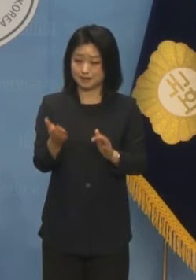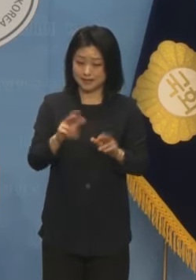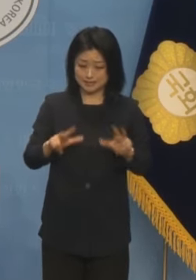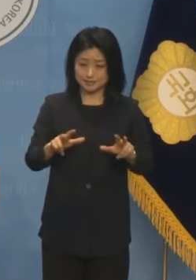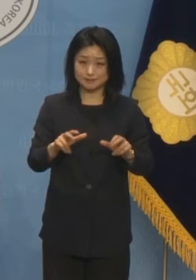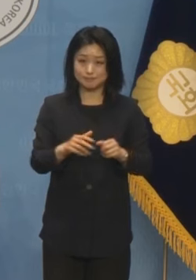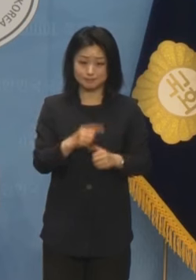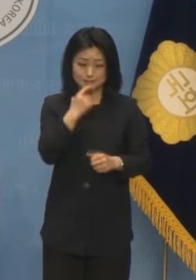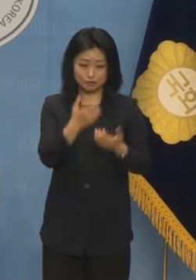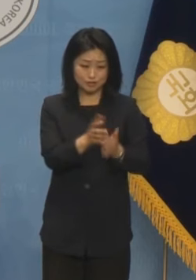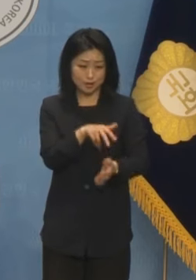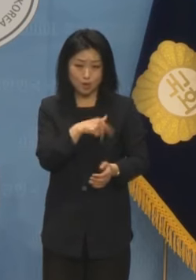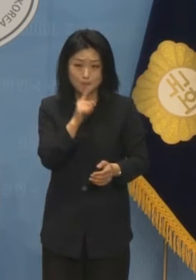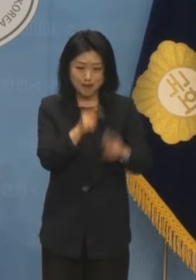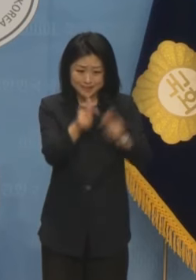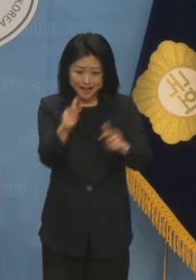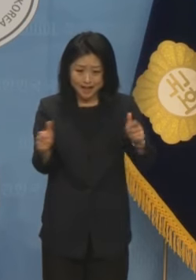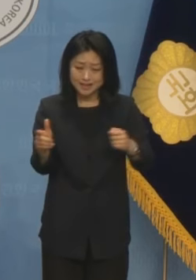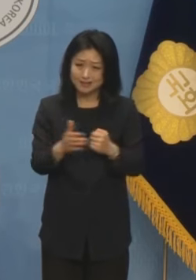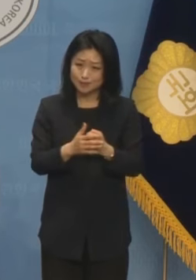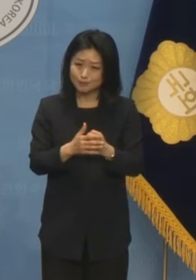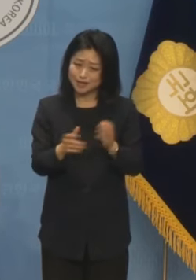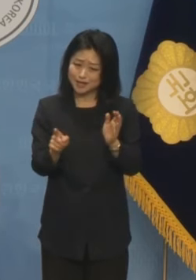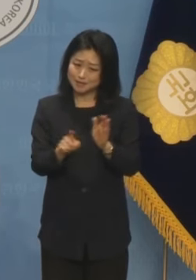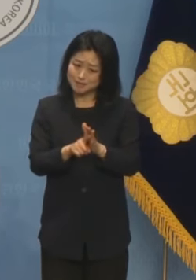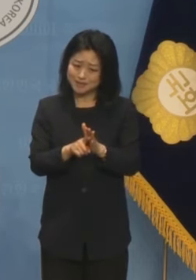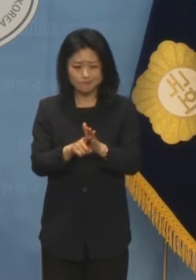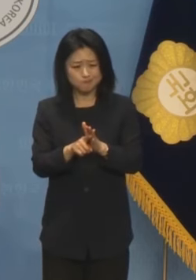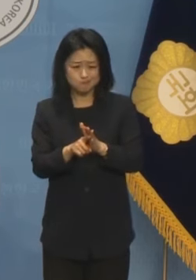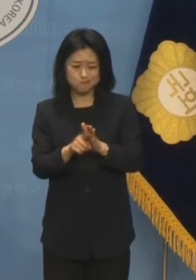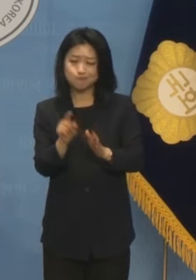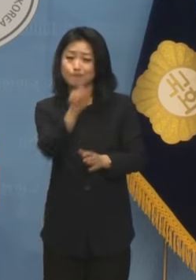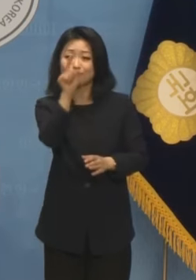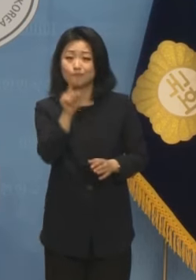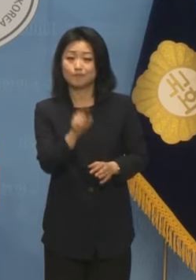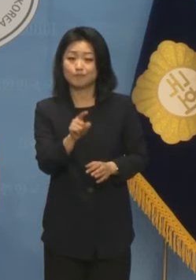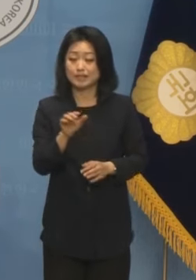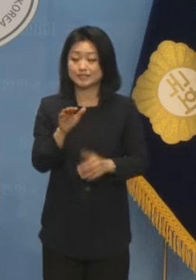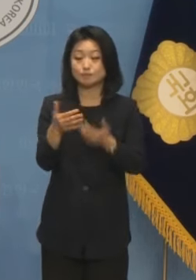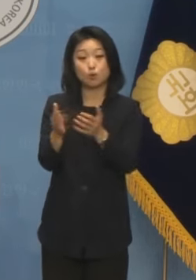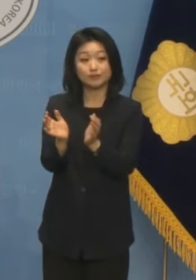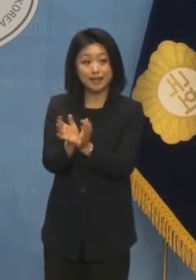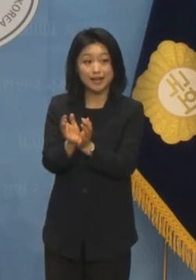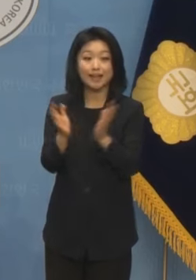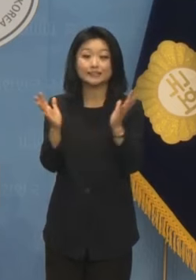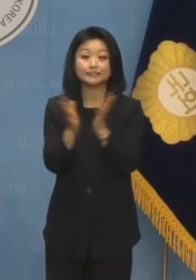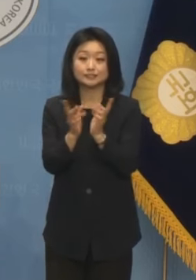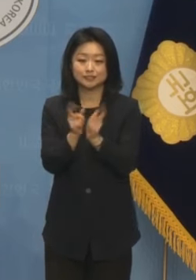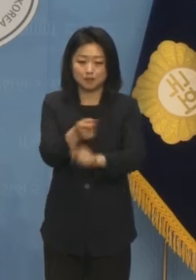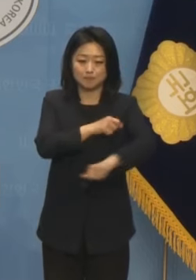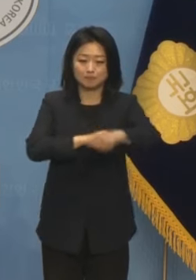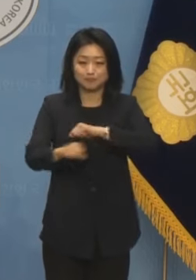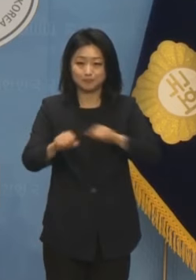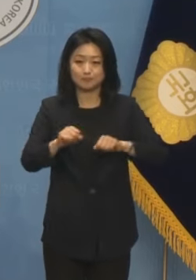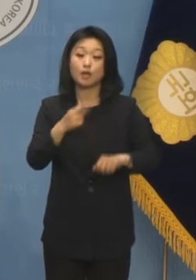상황이라면 믿음을 주기 어렵습니다. 이제 진보당이 직접